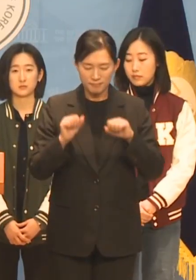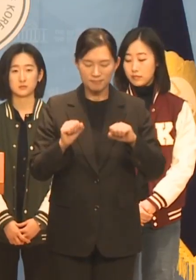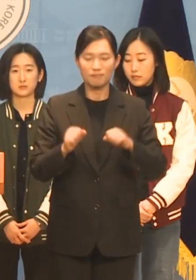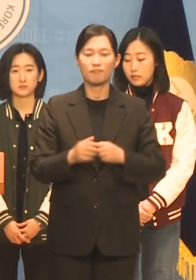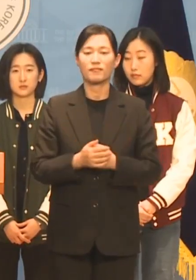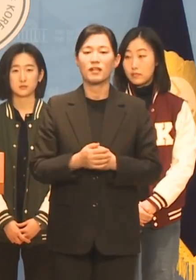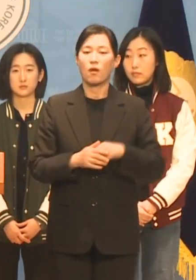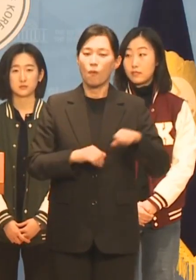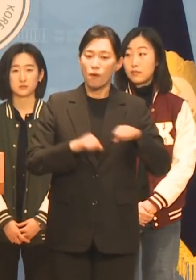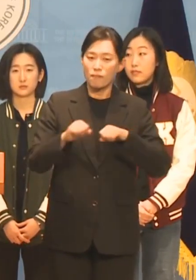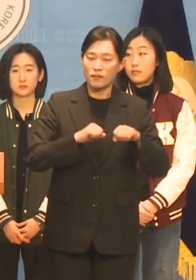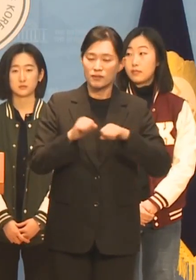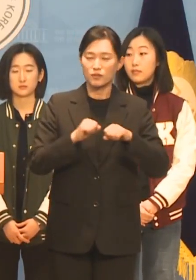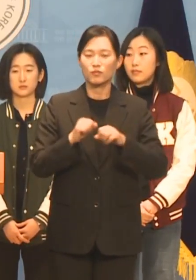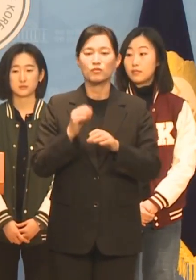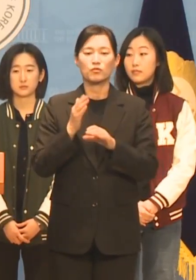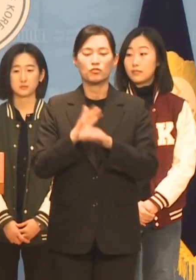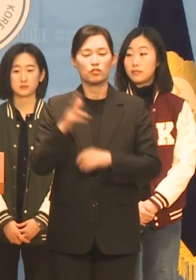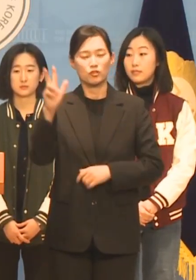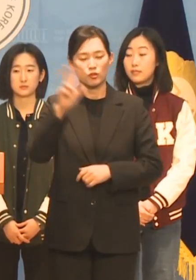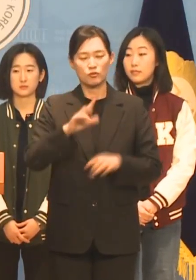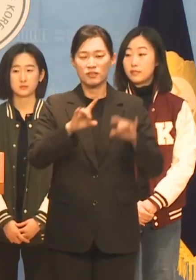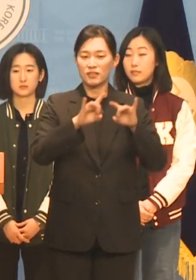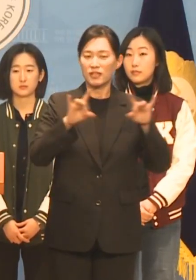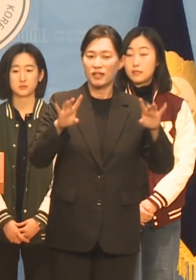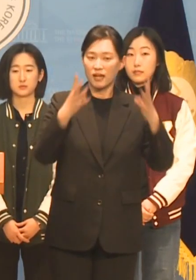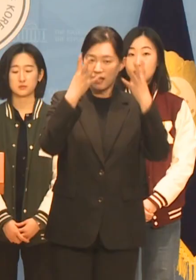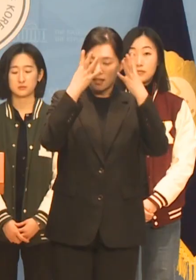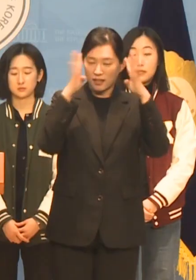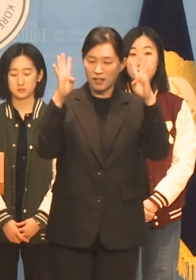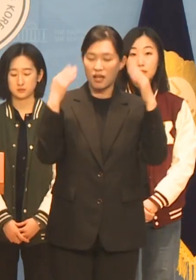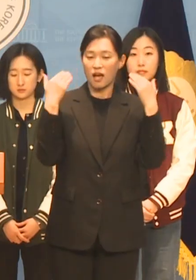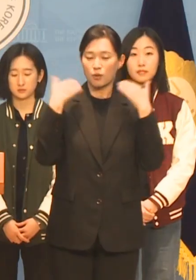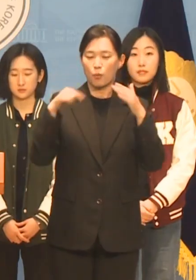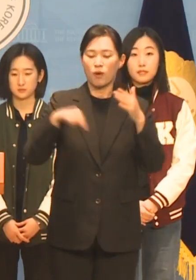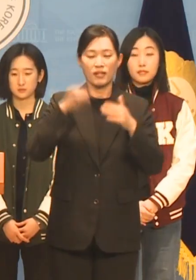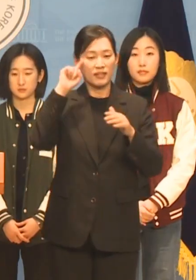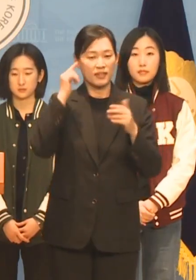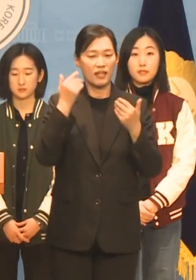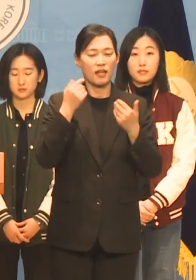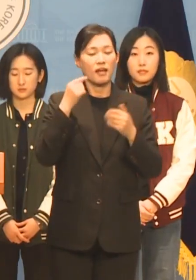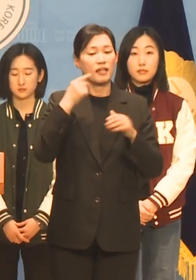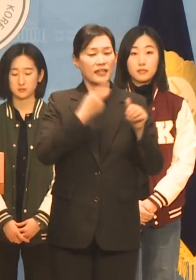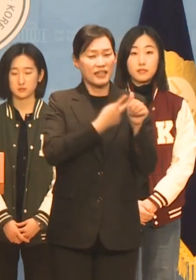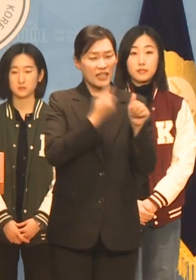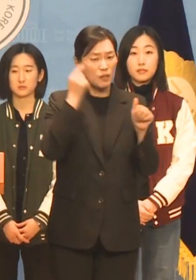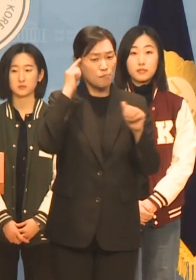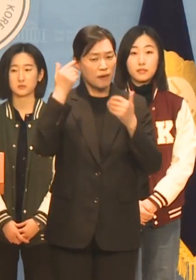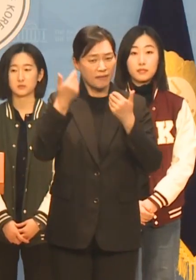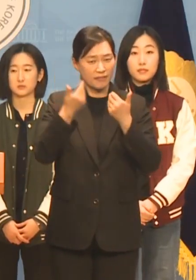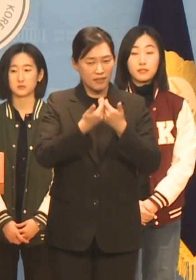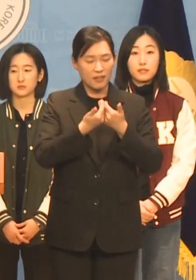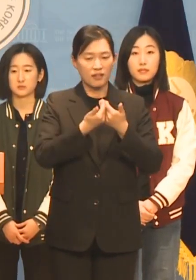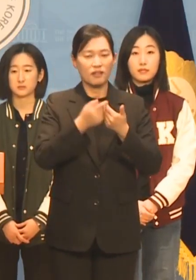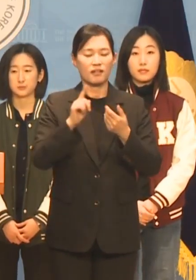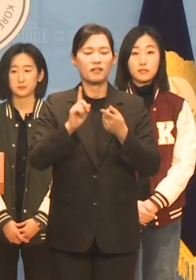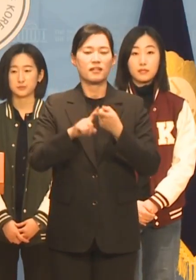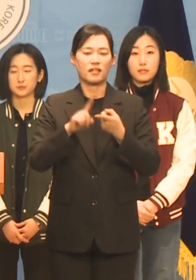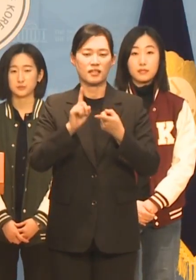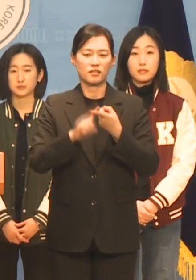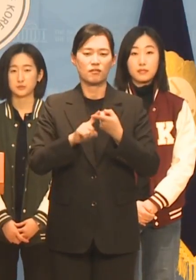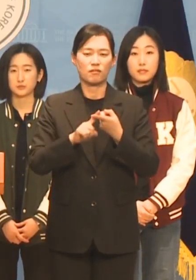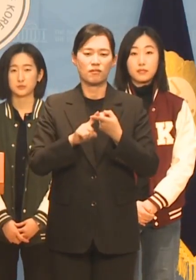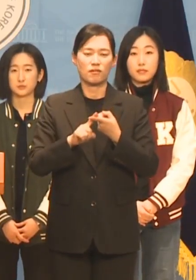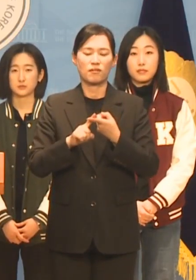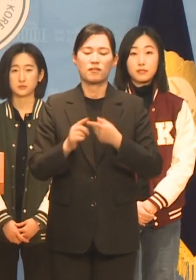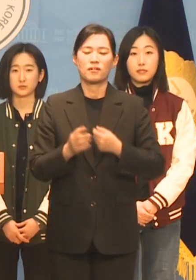안녕하세요. 활발히 진행되고 있는 전국 각지의 대학가 탄핵 반대 시국 선언에서 회방을 놓고 있는 대진연의 실태를 고발하기 위해 이 자리에